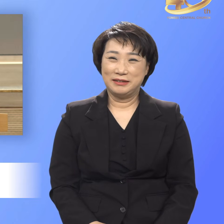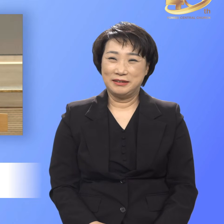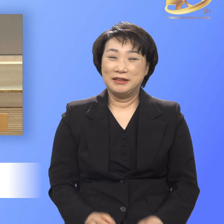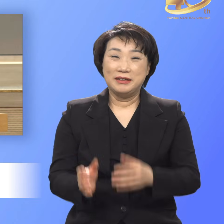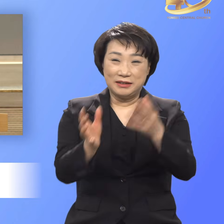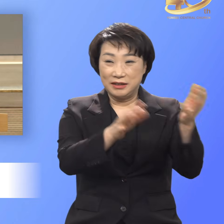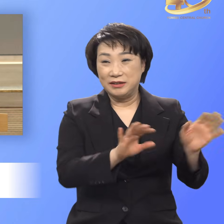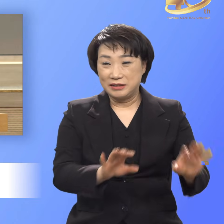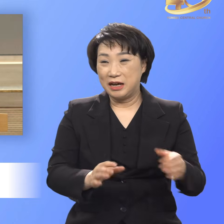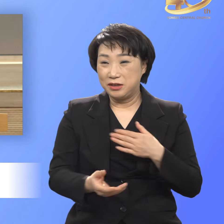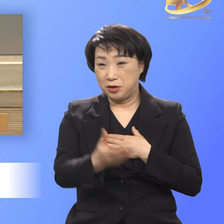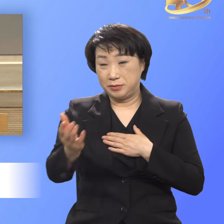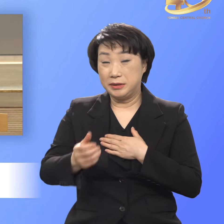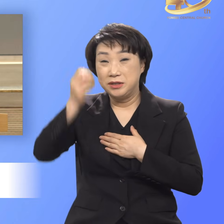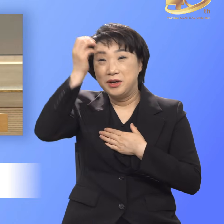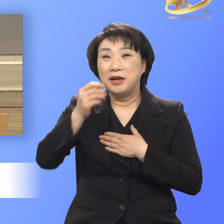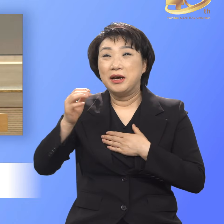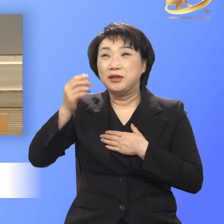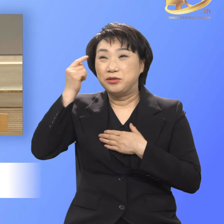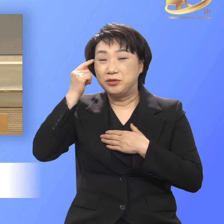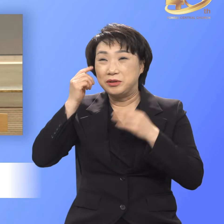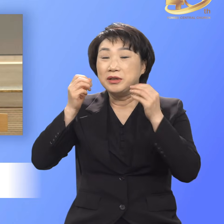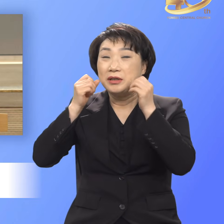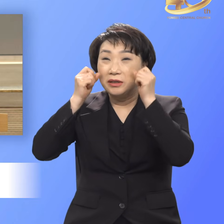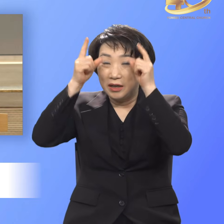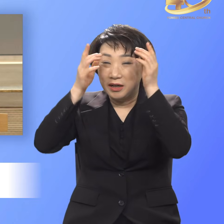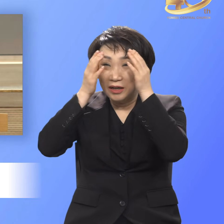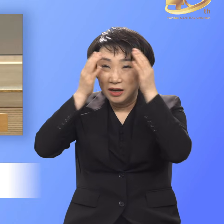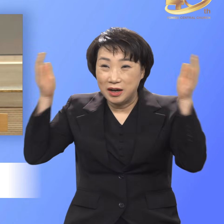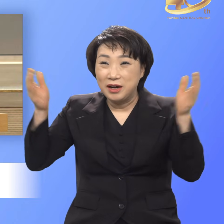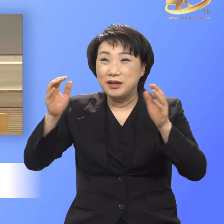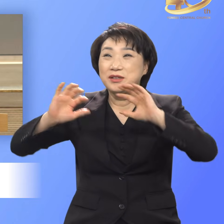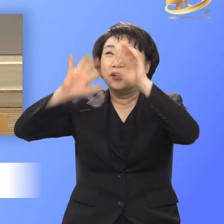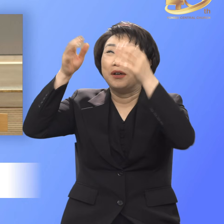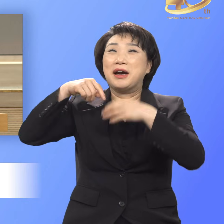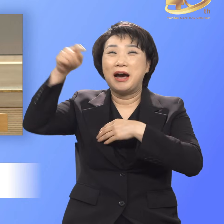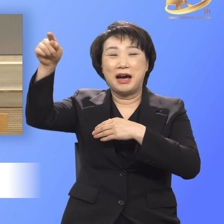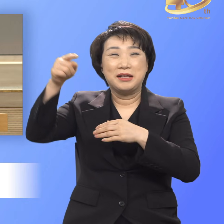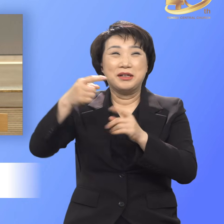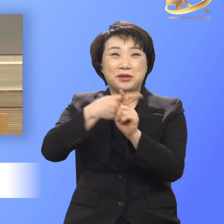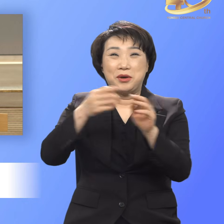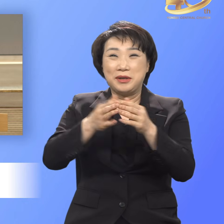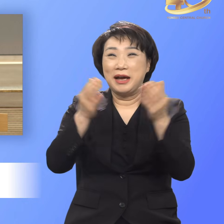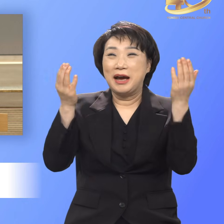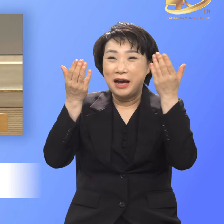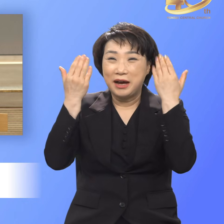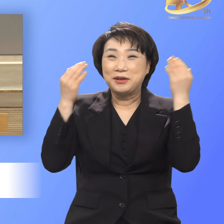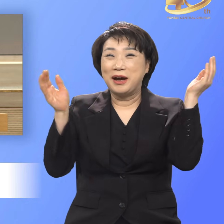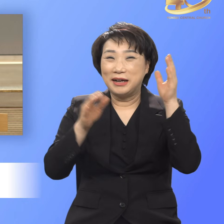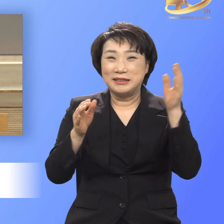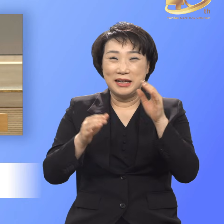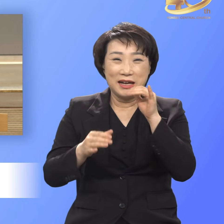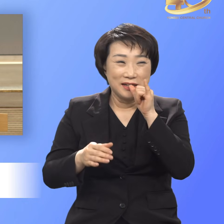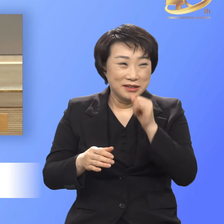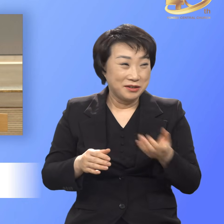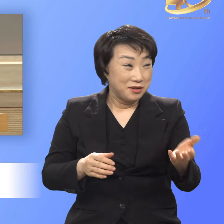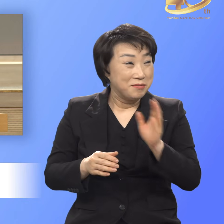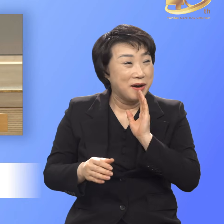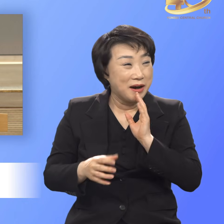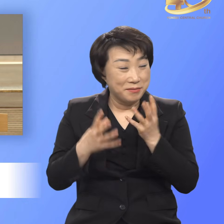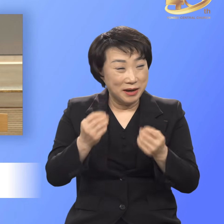영원히 이래서 천국에 간 우리 주일학생들 많이 커서 이제 청년도 되고 고등부도